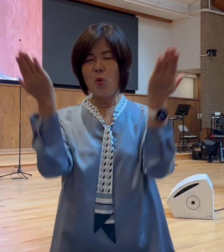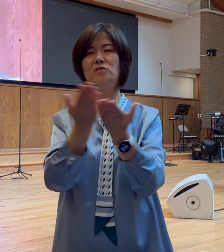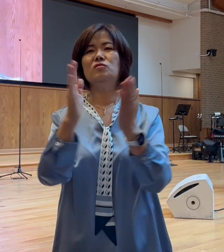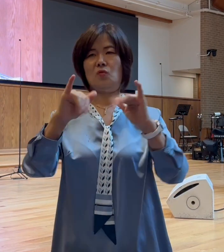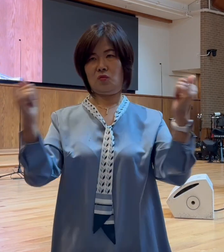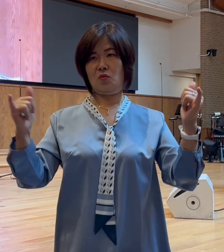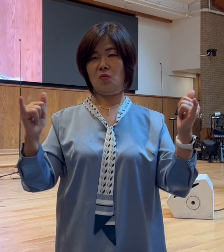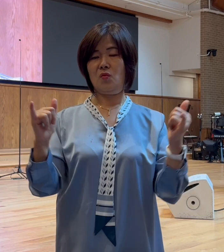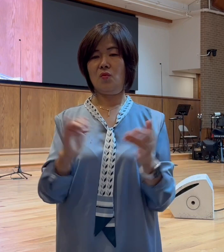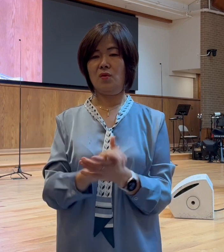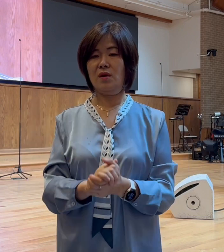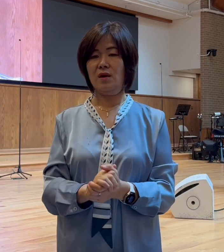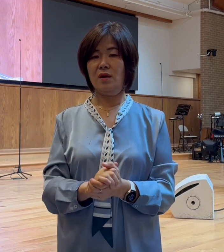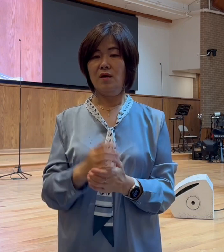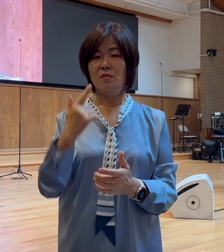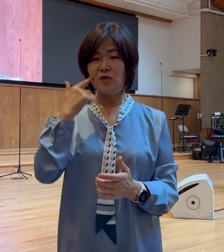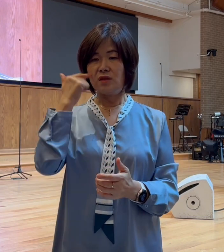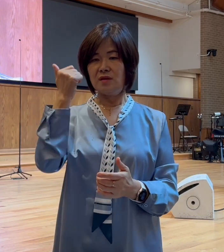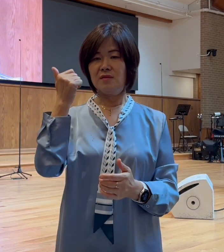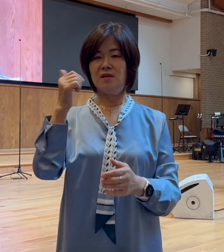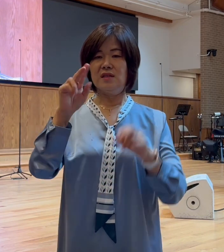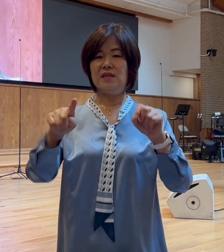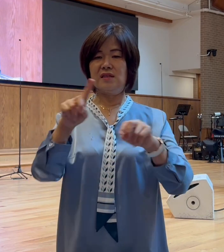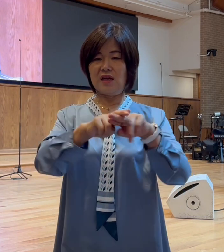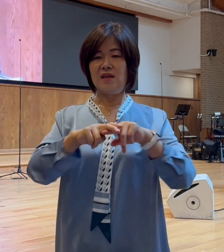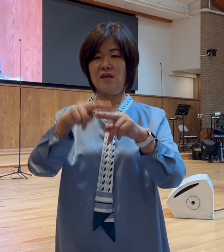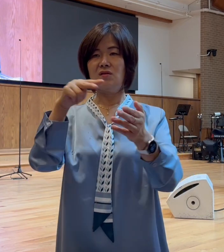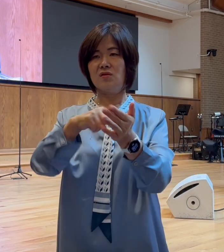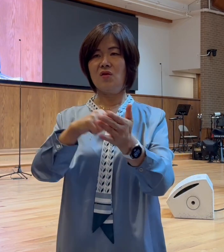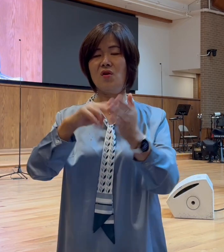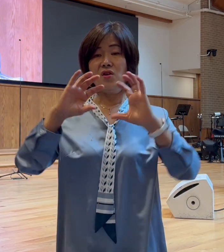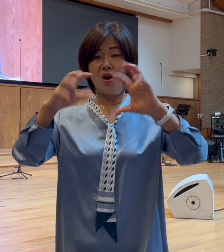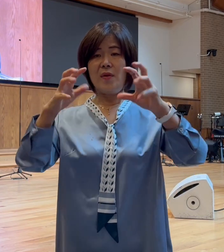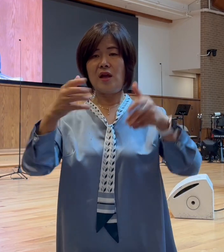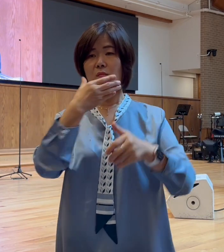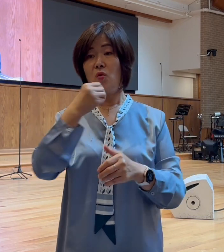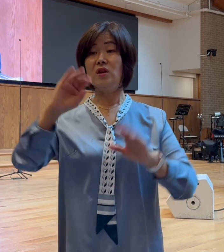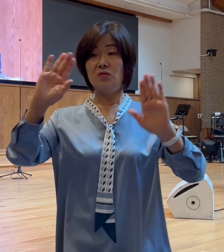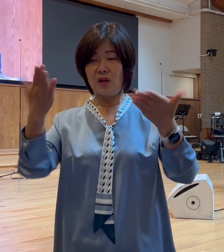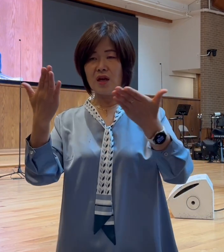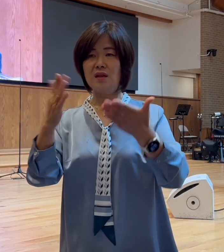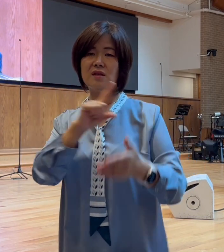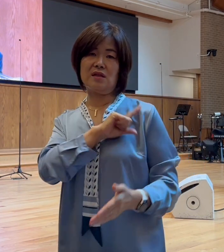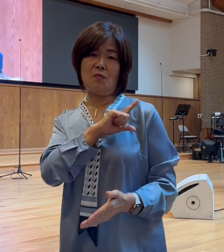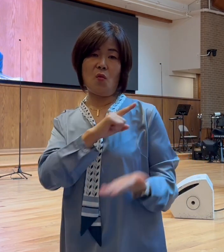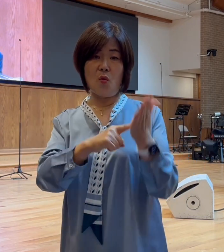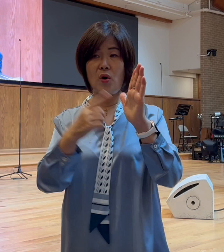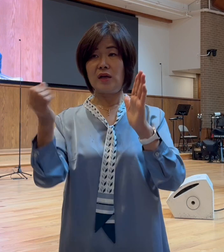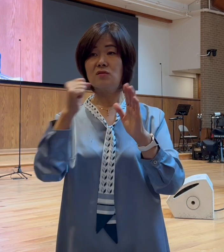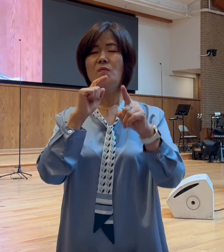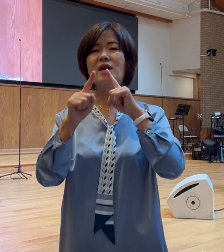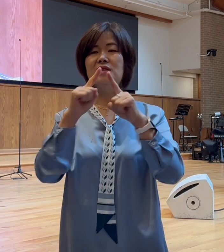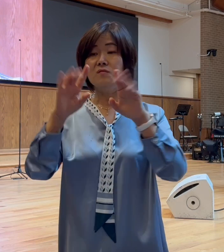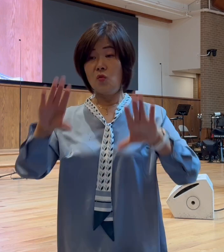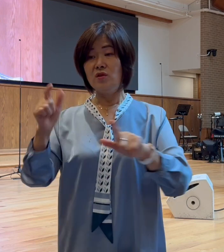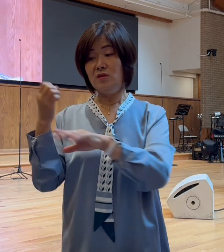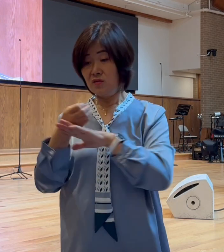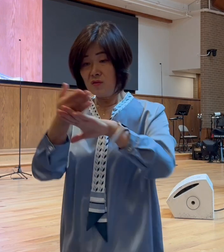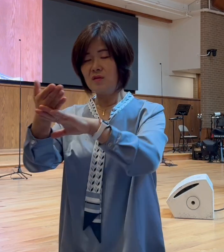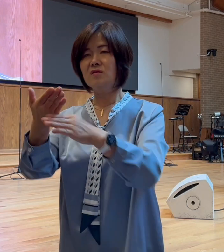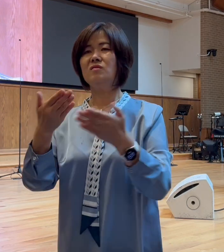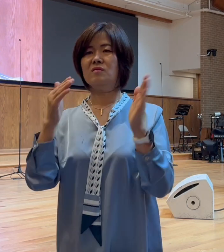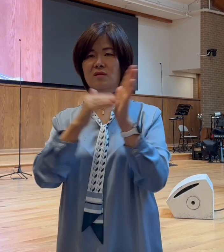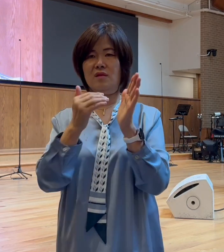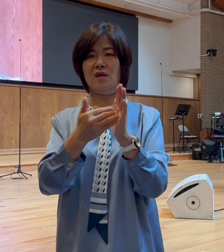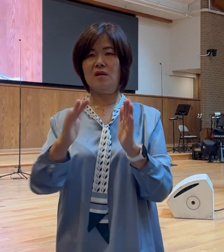저는 제가 이 자리에 서서 열방에 복이 되라라는 제목으로 말씀을 전하고 있지만